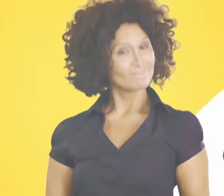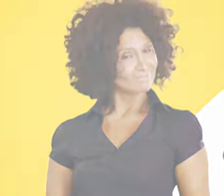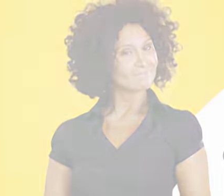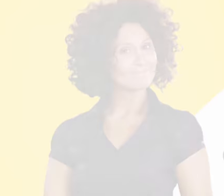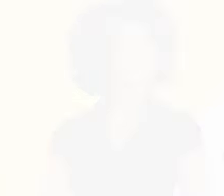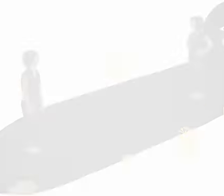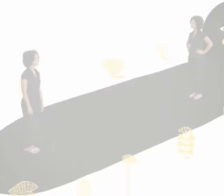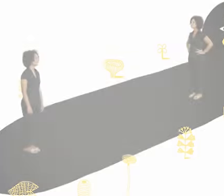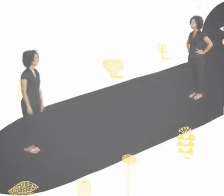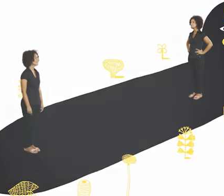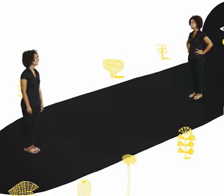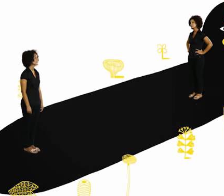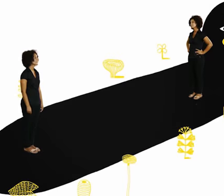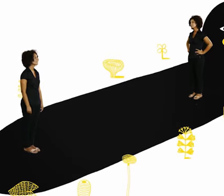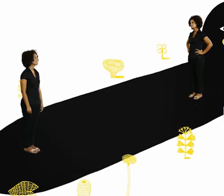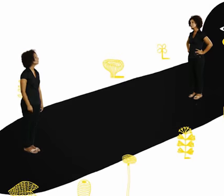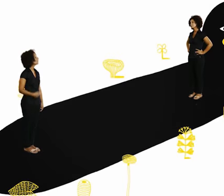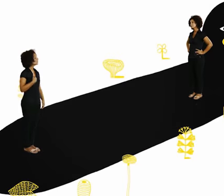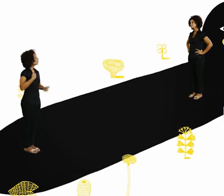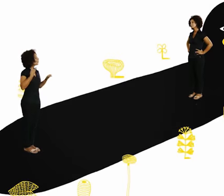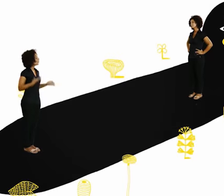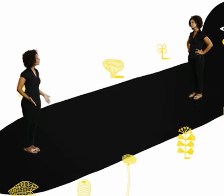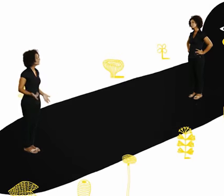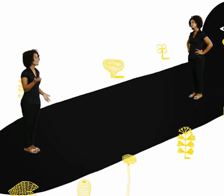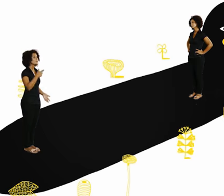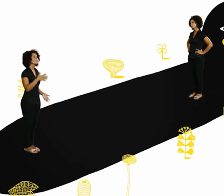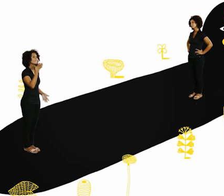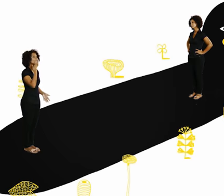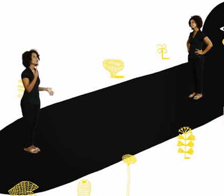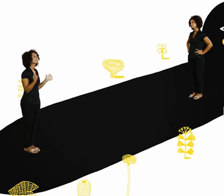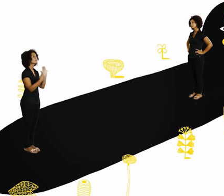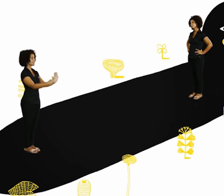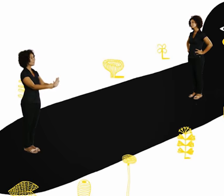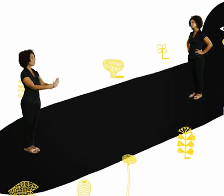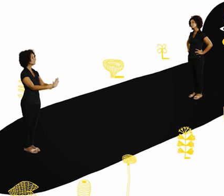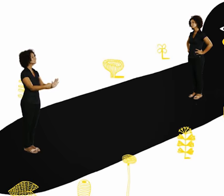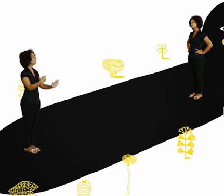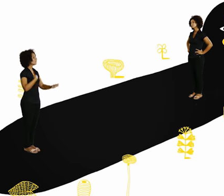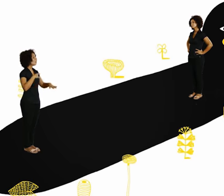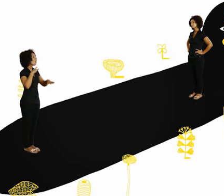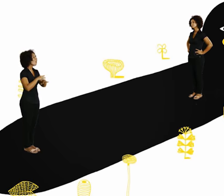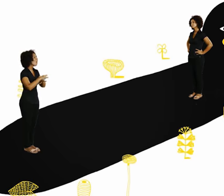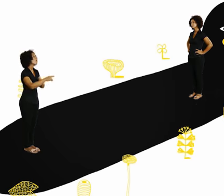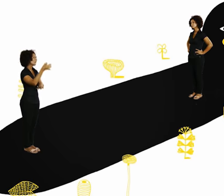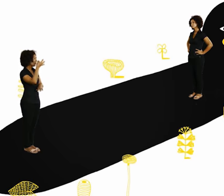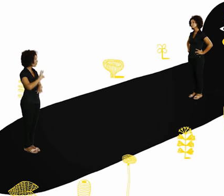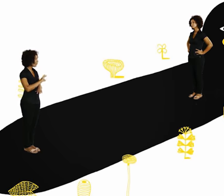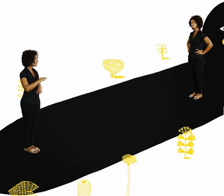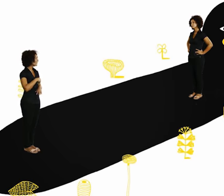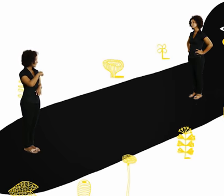tutto il sapere del mondo. «Grande lupo, sono qua perché volevo dimostrare a tutti